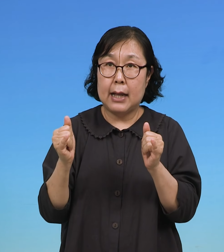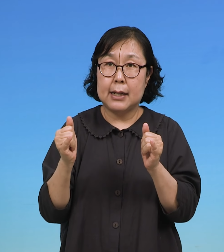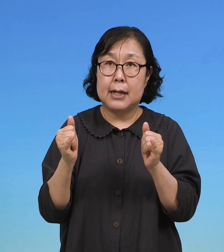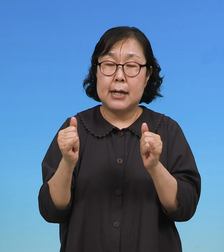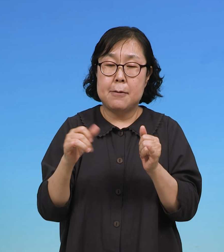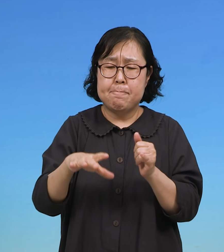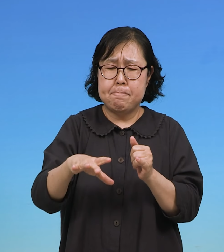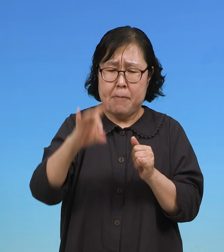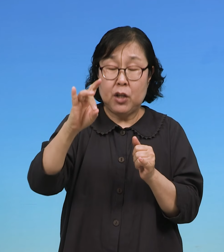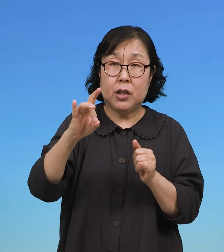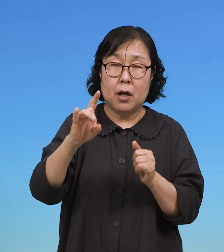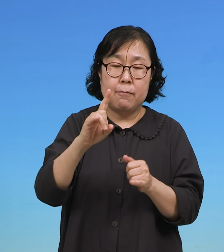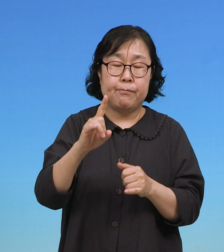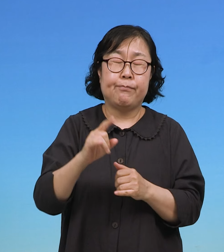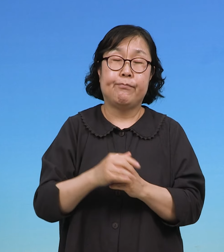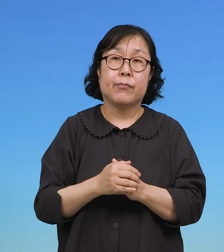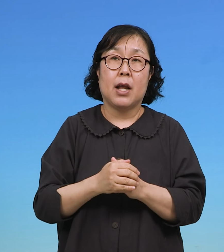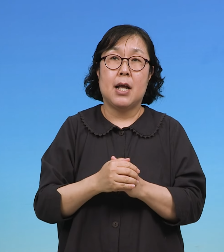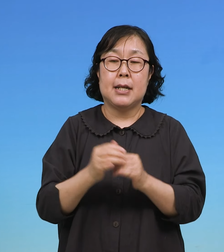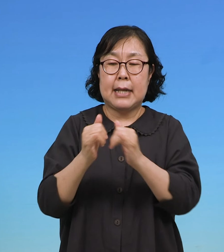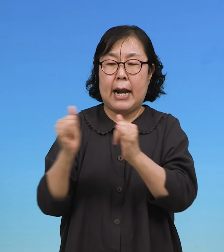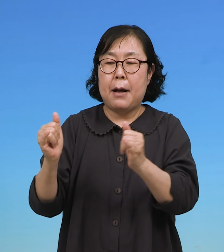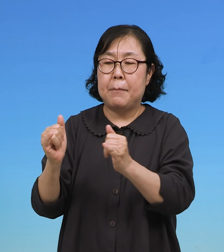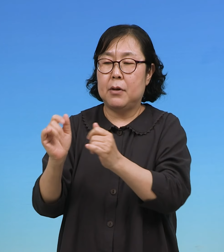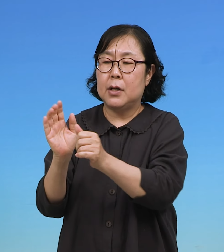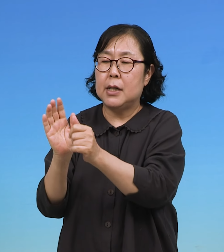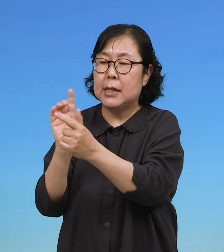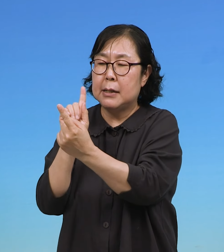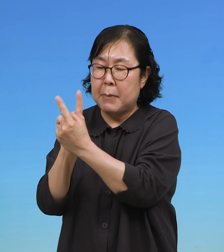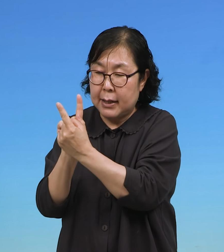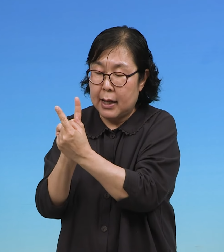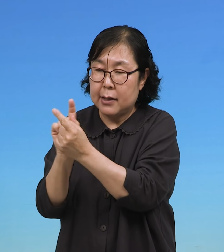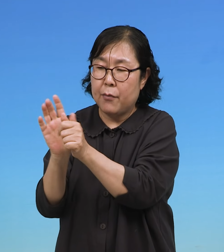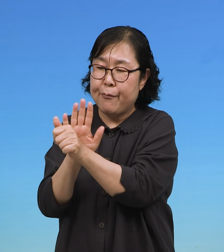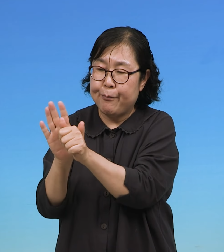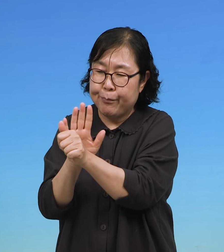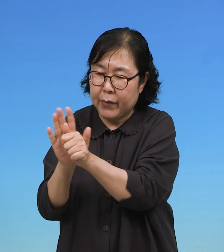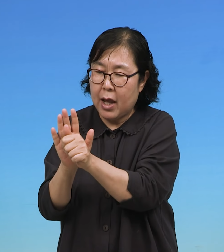가장 먼저 대인관계에서 그것이 드러난다는 겁니다.